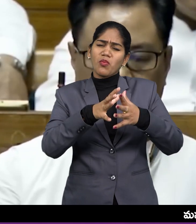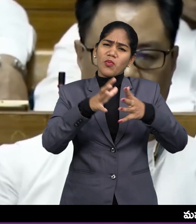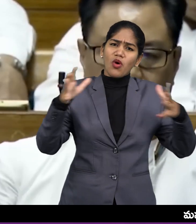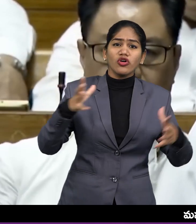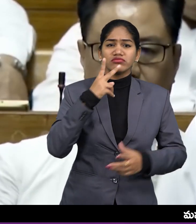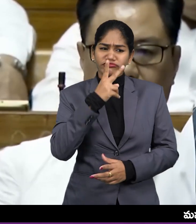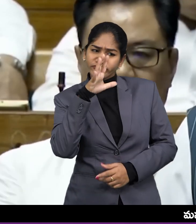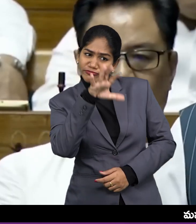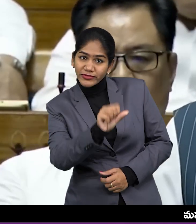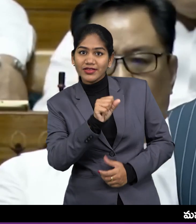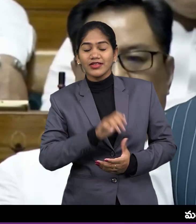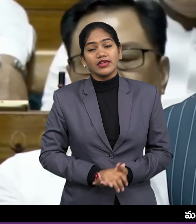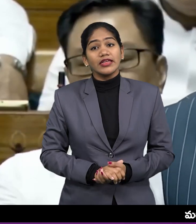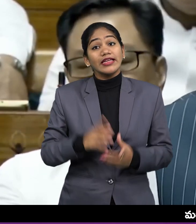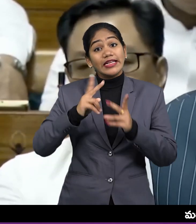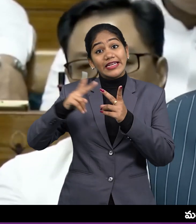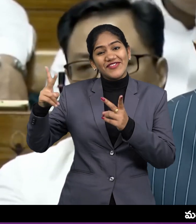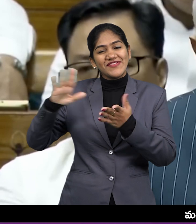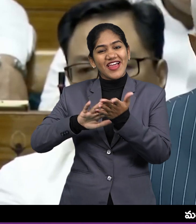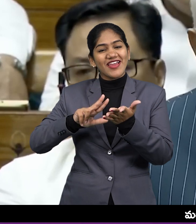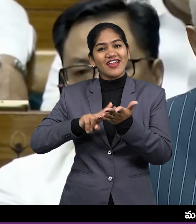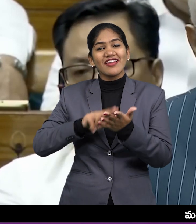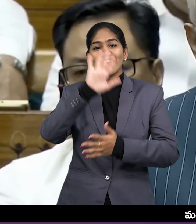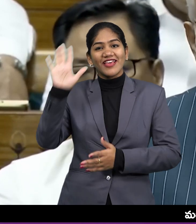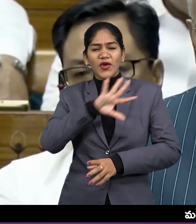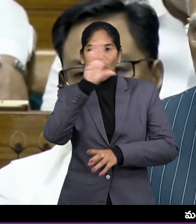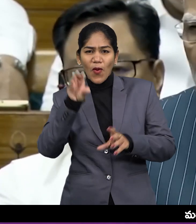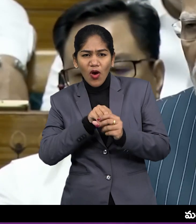మన దేశం యొక్క విశాలతను మరియు వైవిధ్యాన్ని గుర్తించి